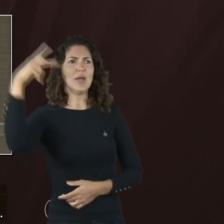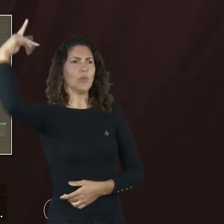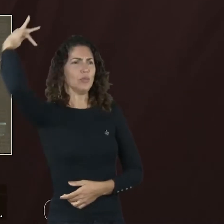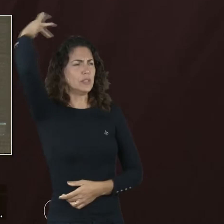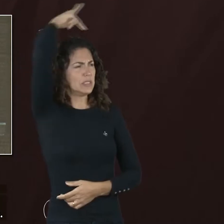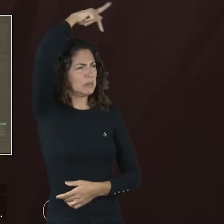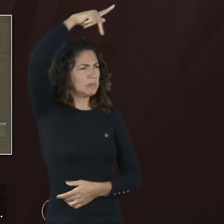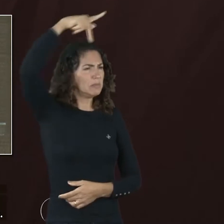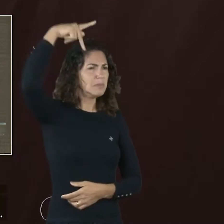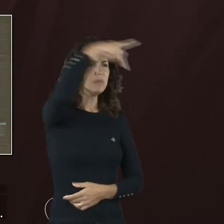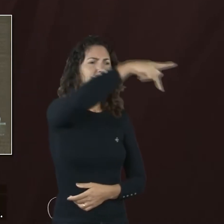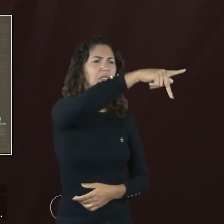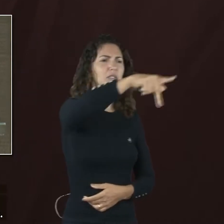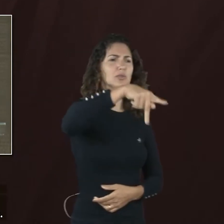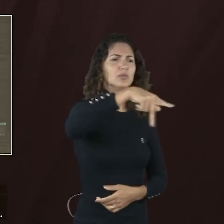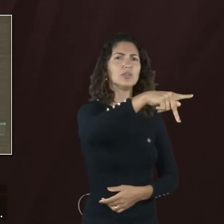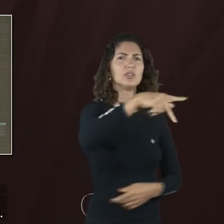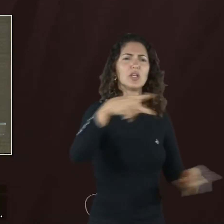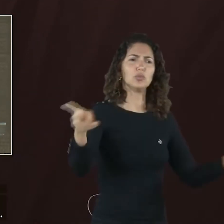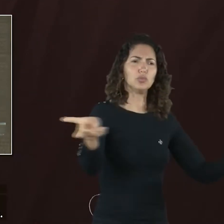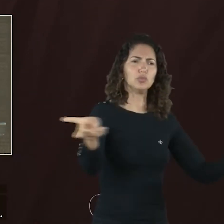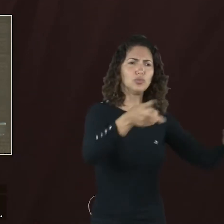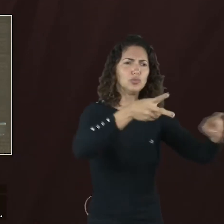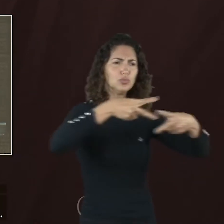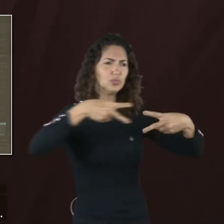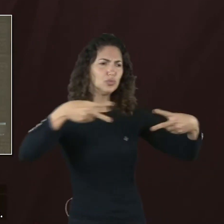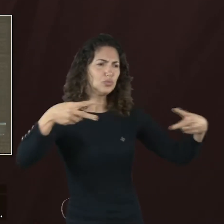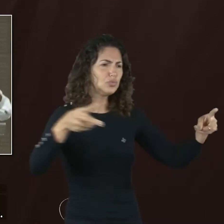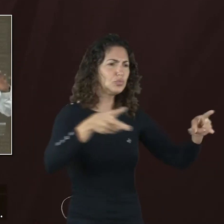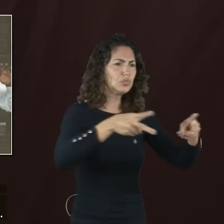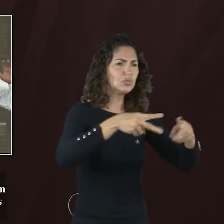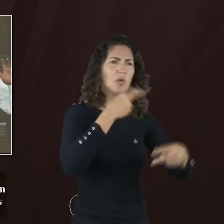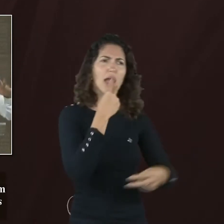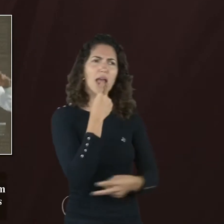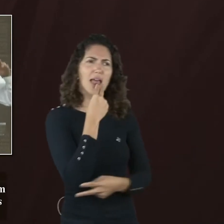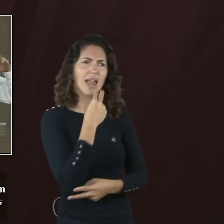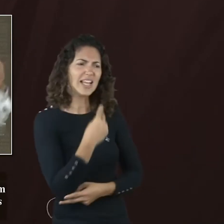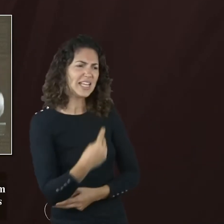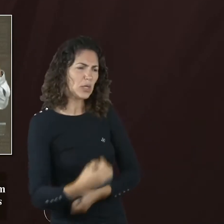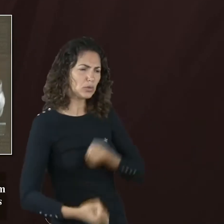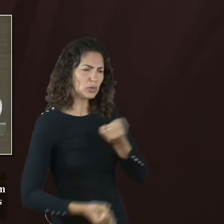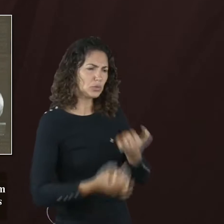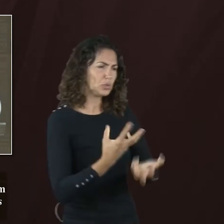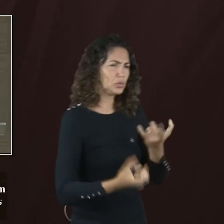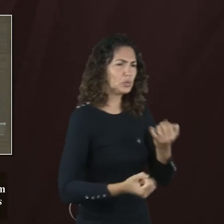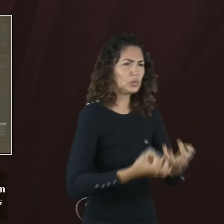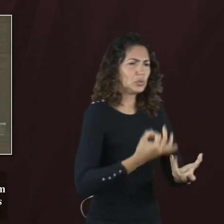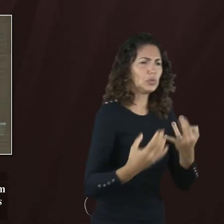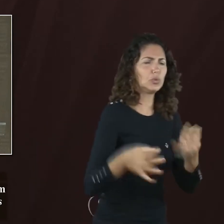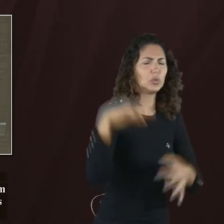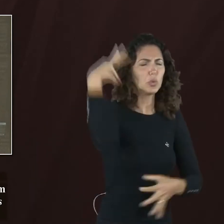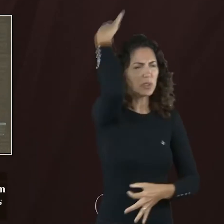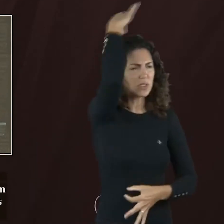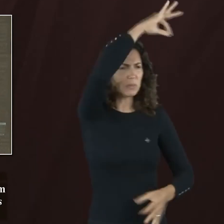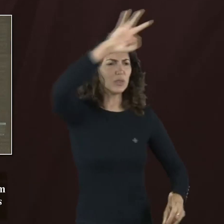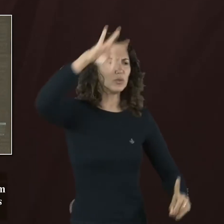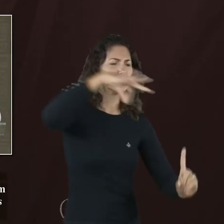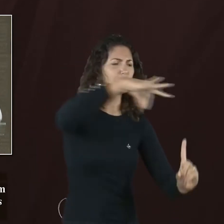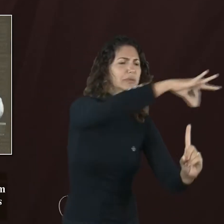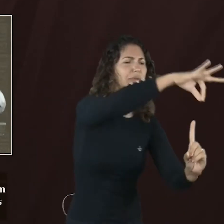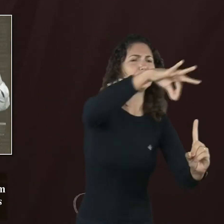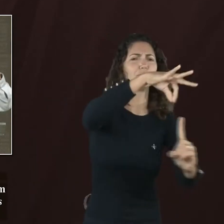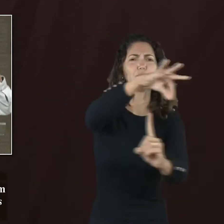de fogo, e pousou uma sobre cada um deles. Todos ficaram cheios do Espírito Santo